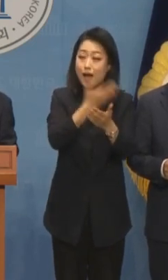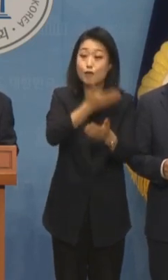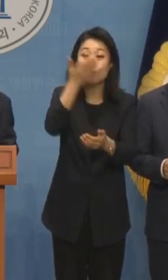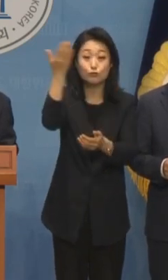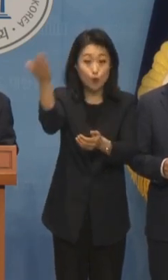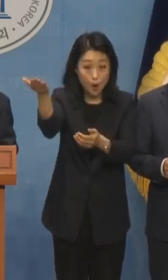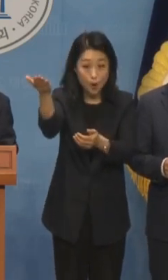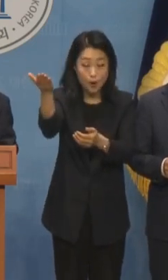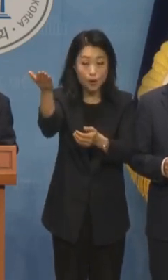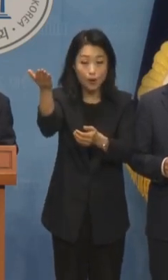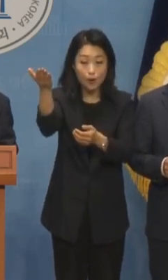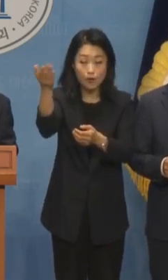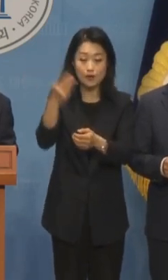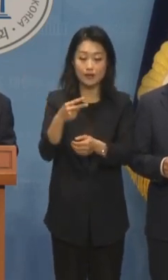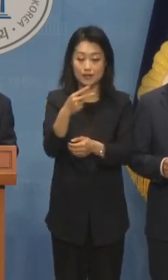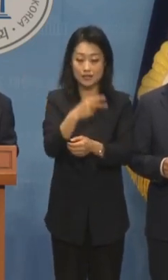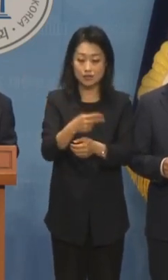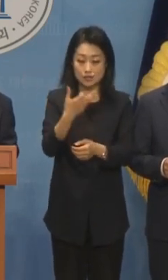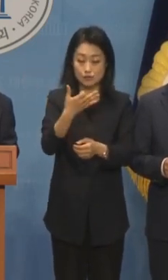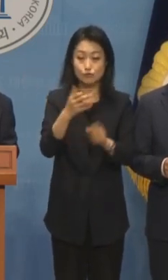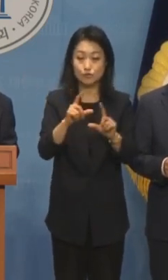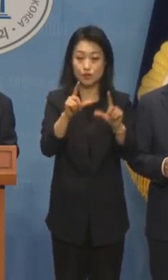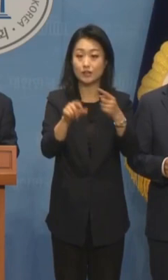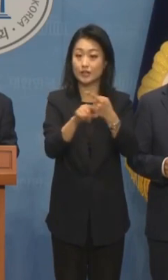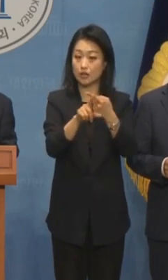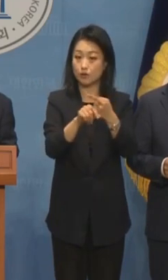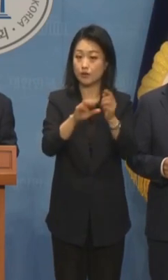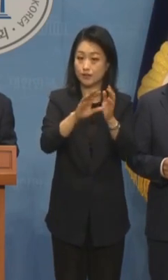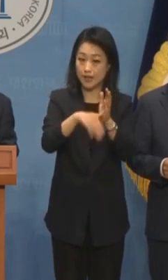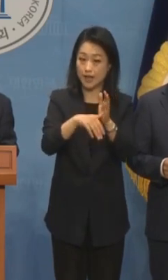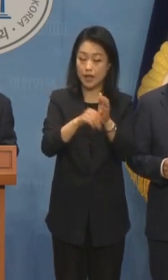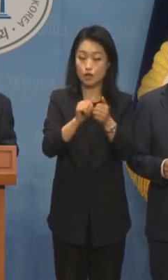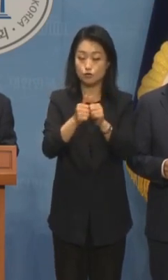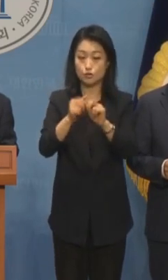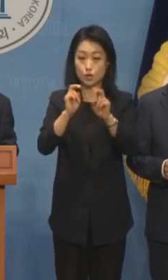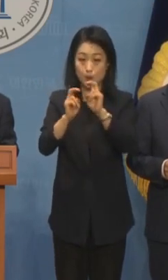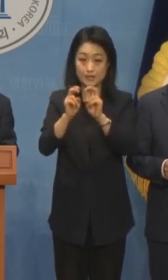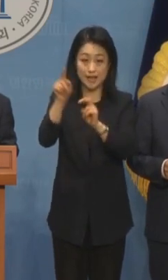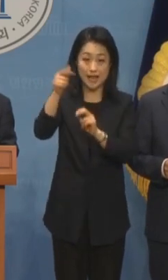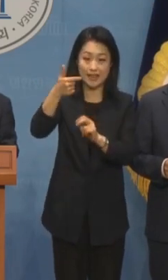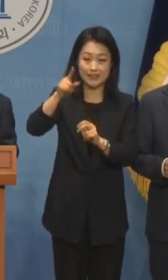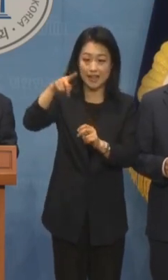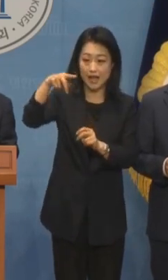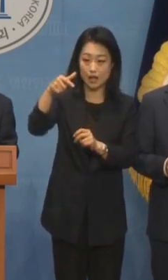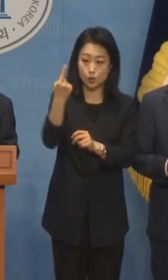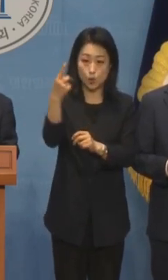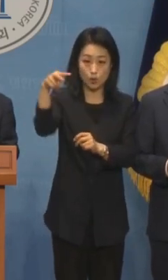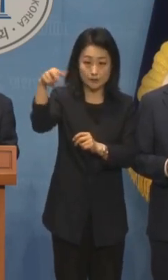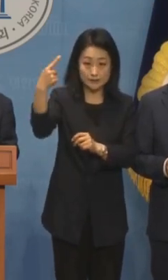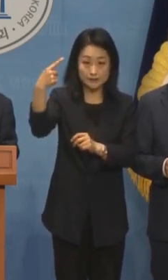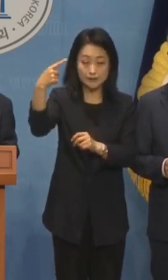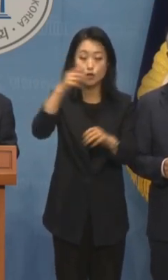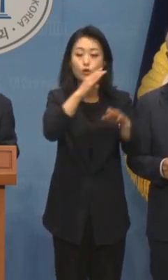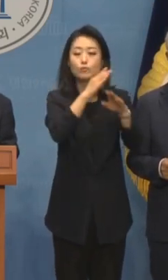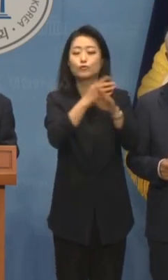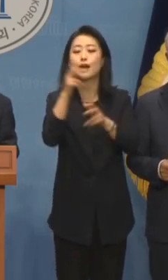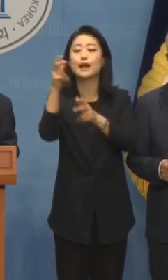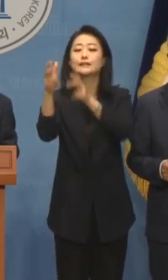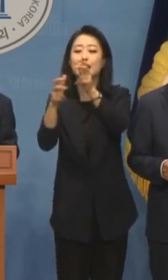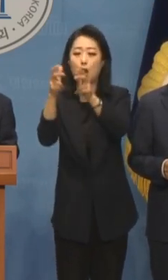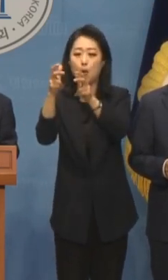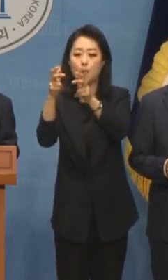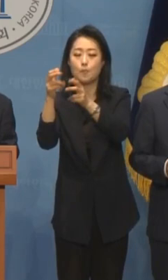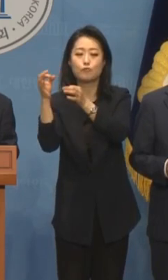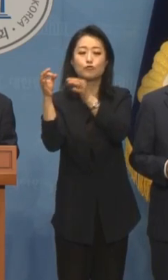바로 그 직후인 2019년 1월 주식회사 나노스는 본격적인 대북 사업 진출을 보여주기